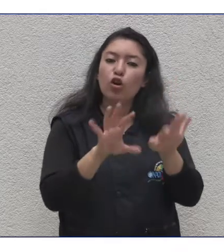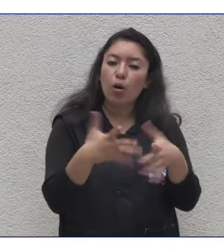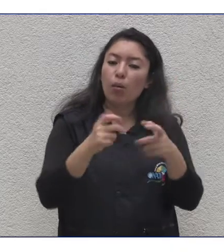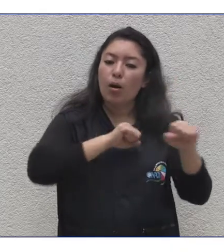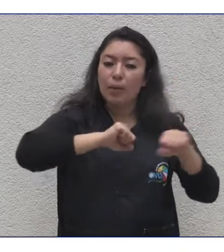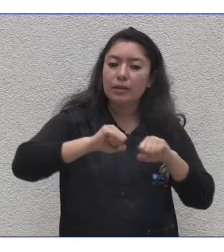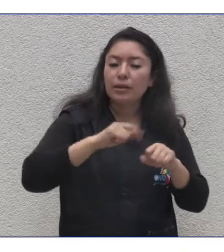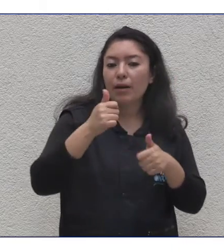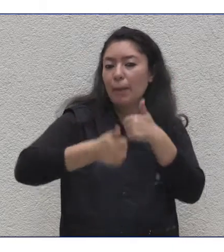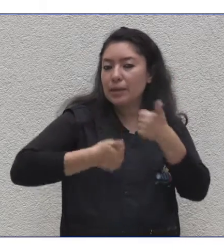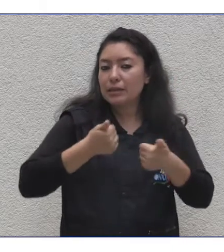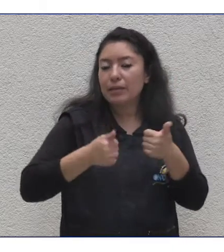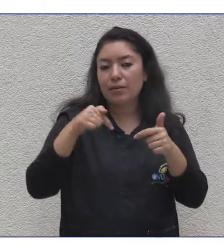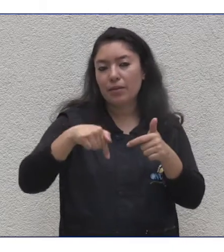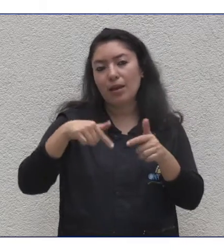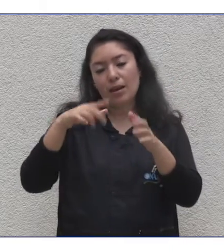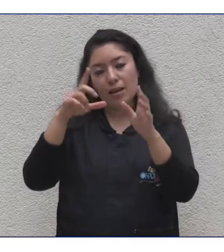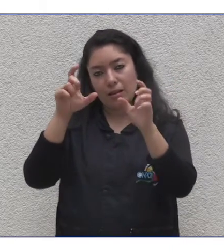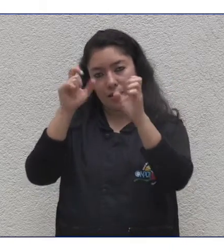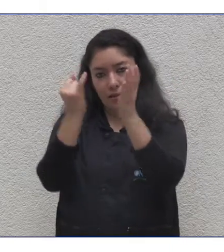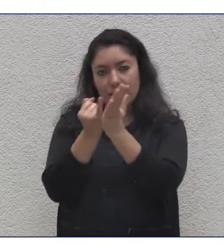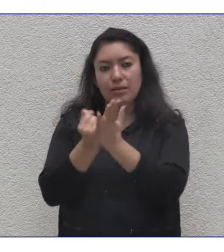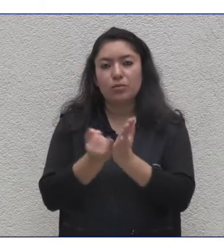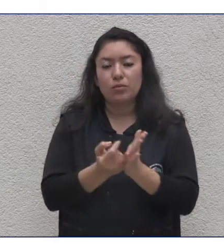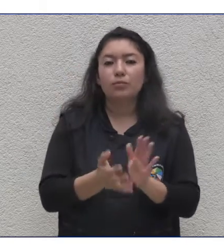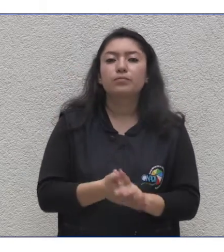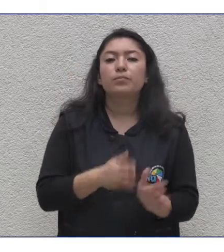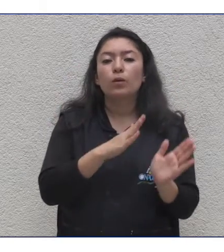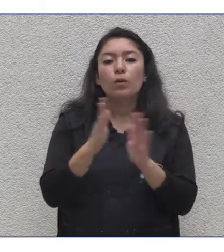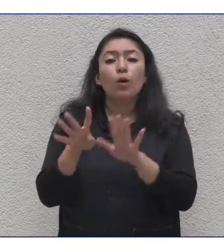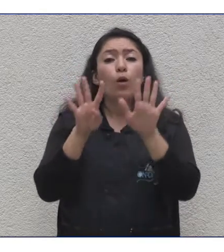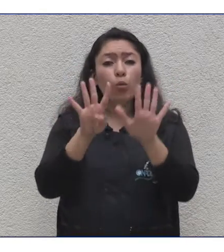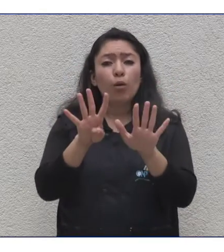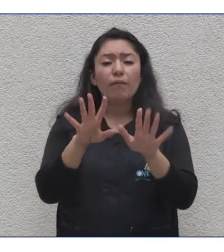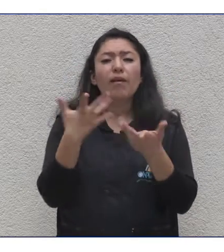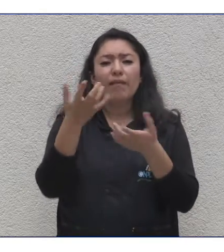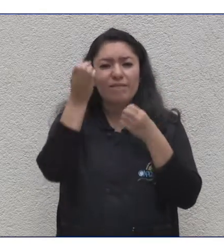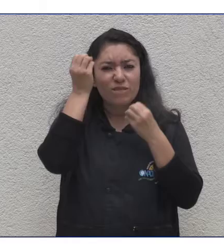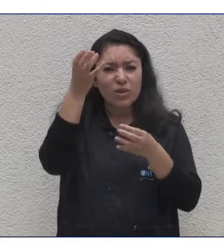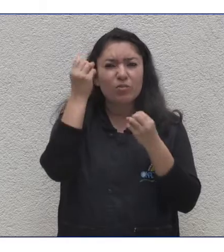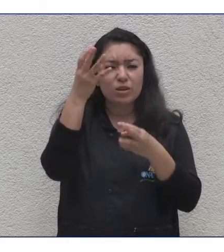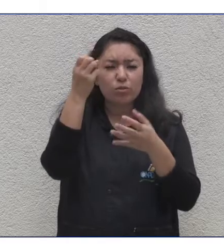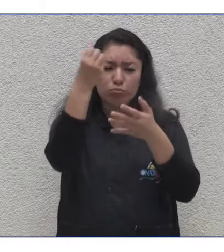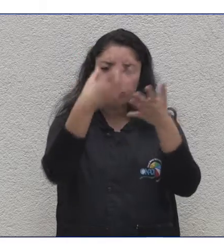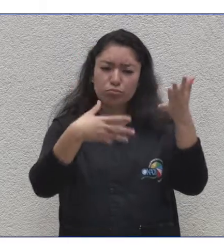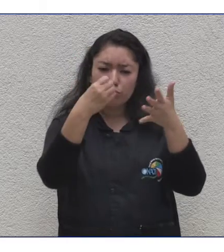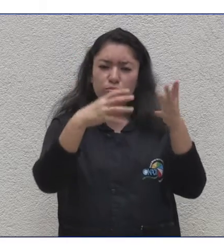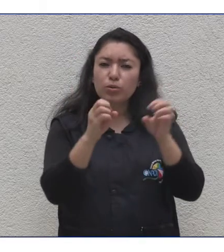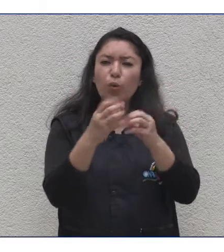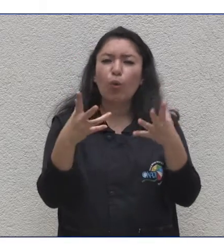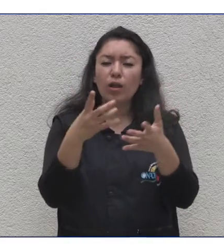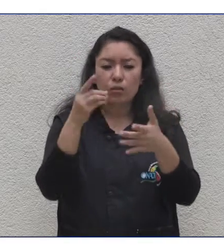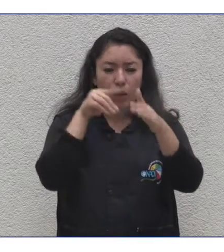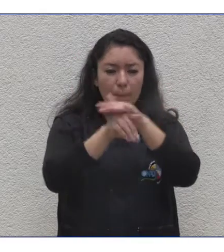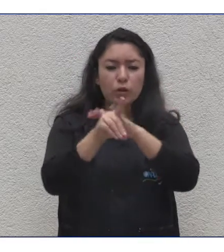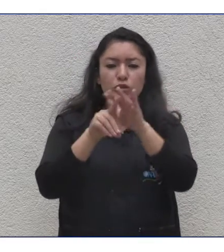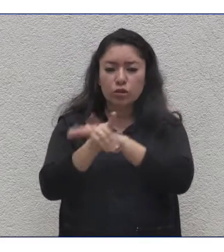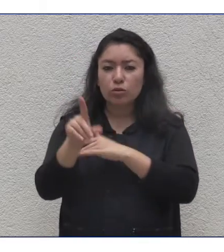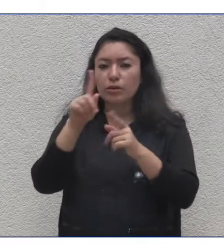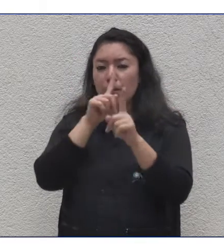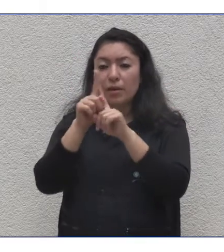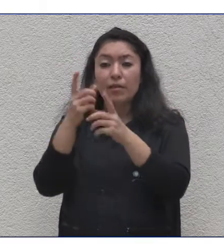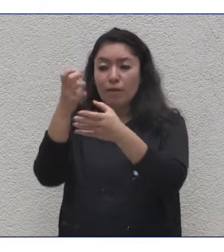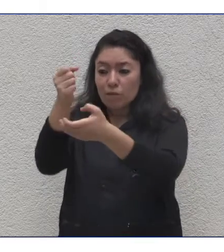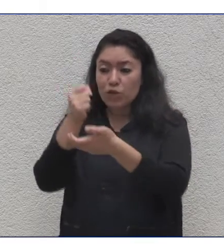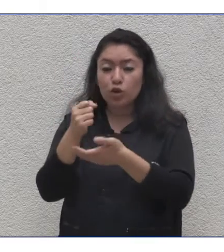tanto operativas como administrativas de la entidad. 9. Información detallada sobre los depósitos constituidos con fondos